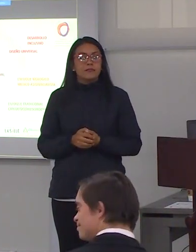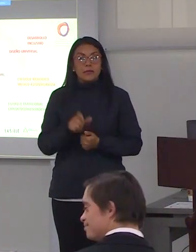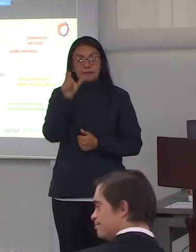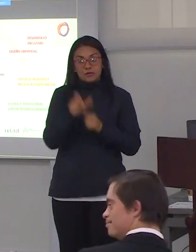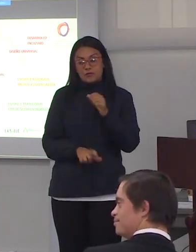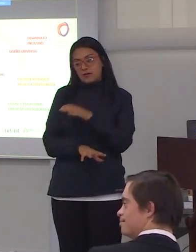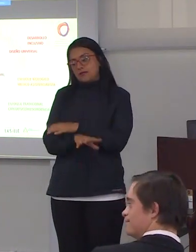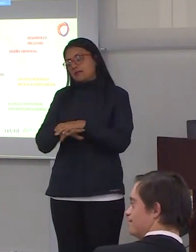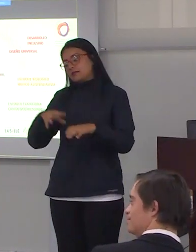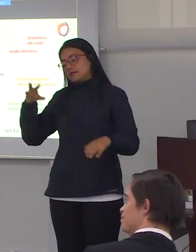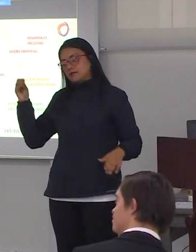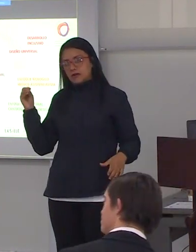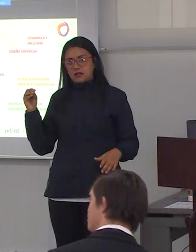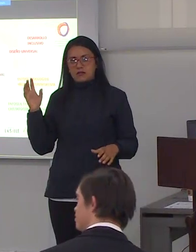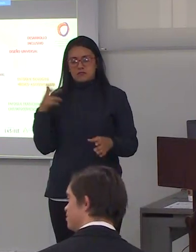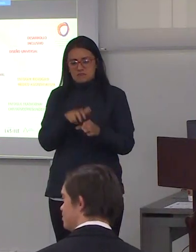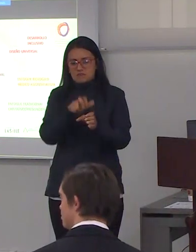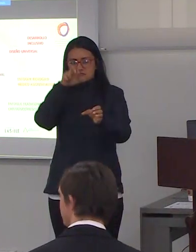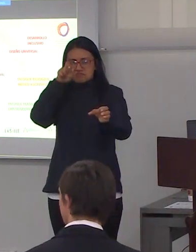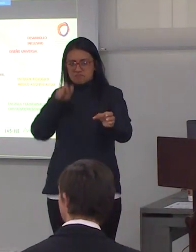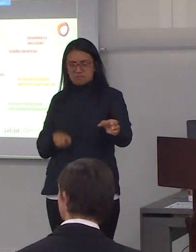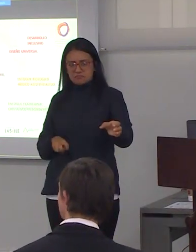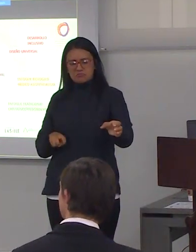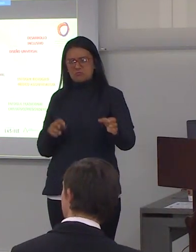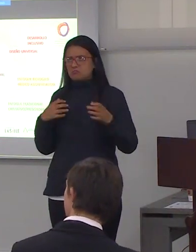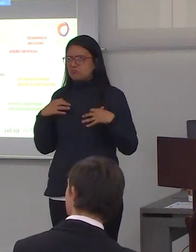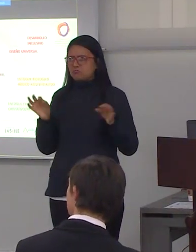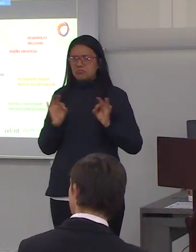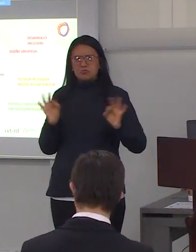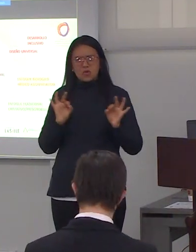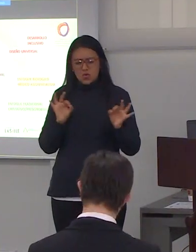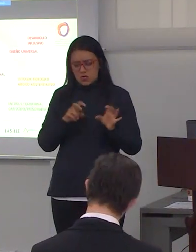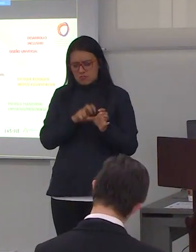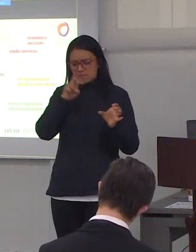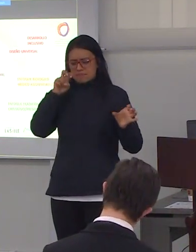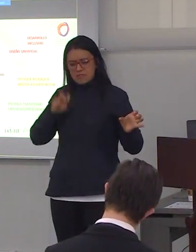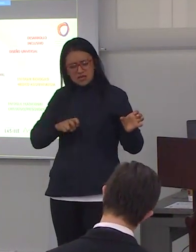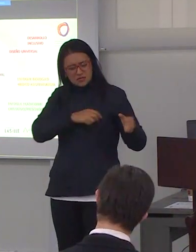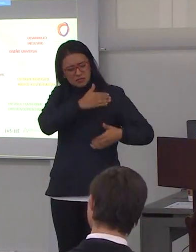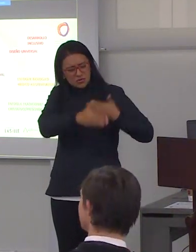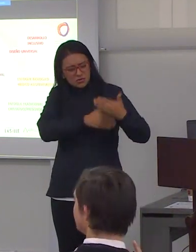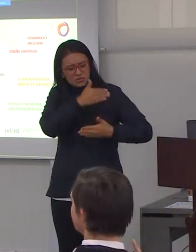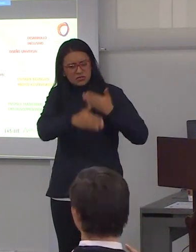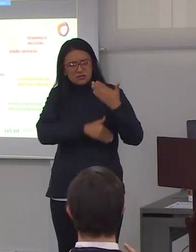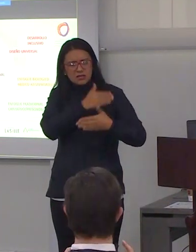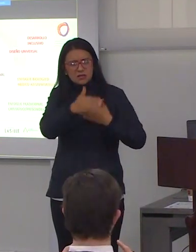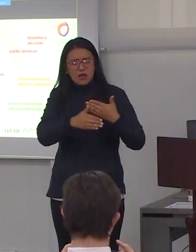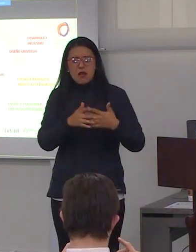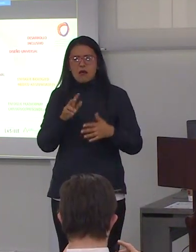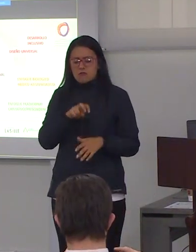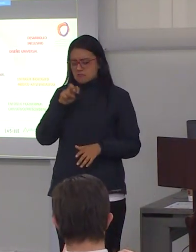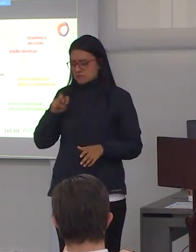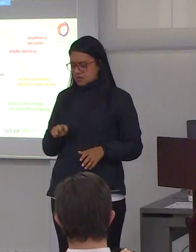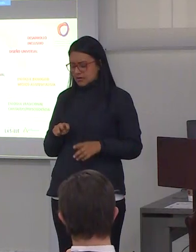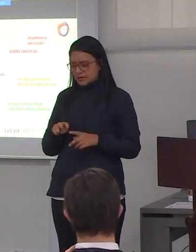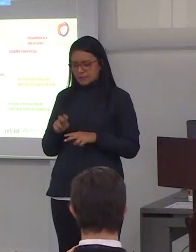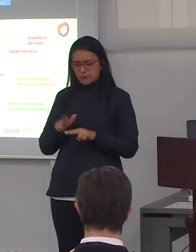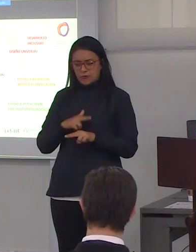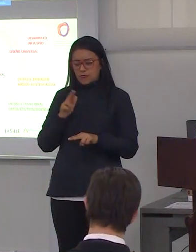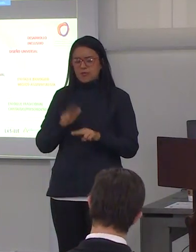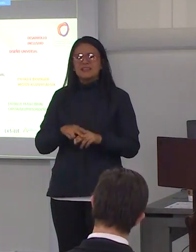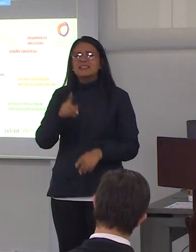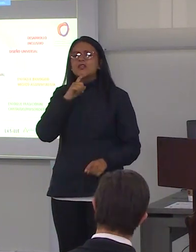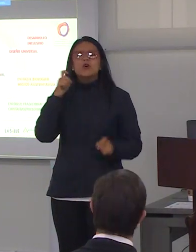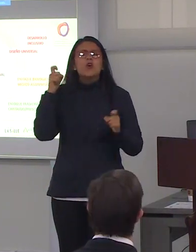está afuera de salud mental y no pasa por el filtro digamos que es normal yo detesto la palabra no